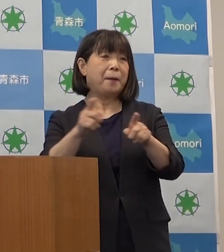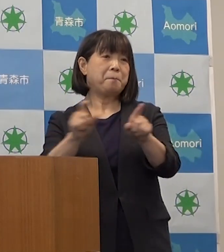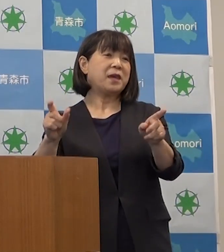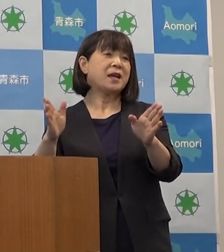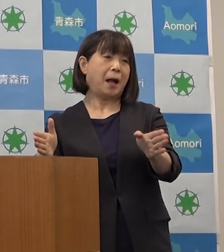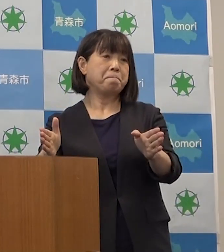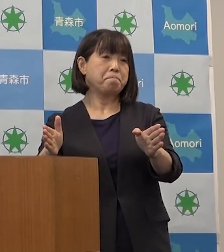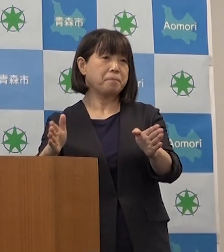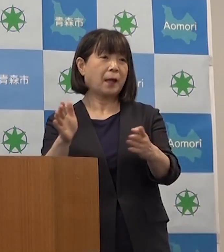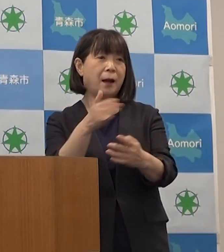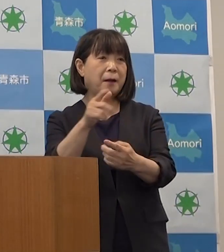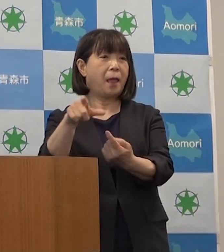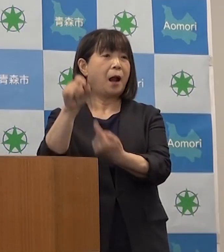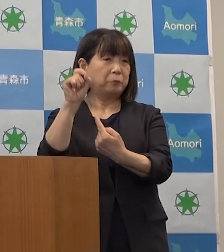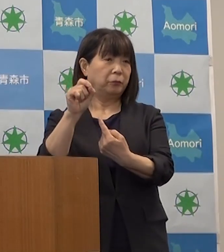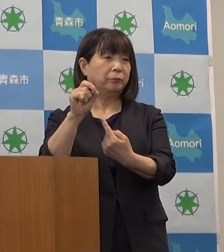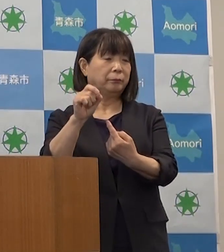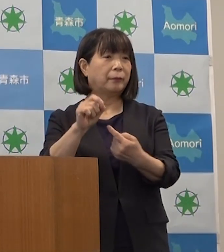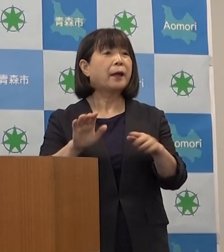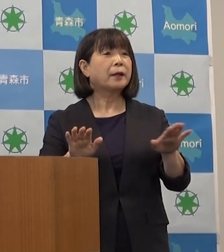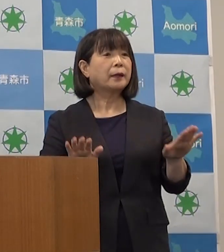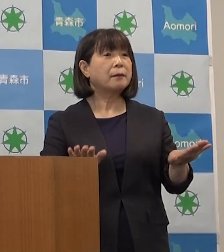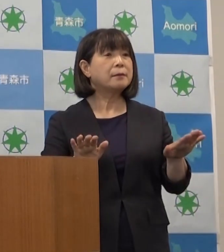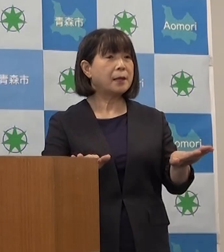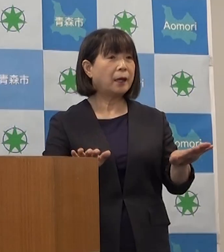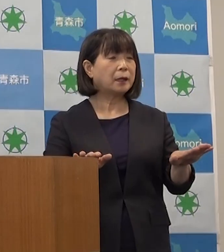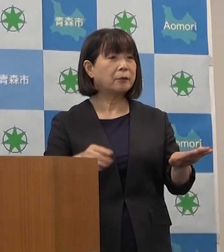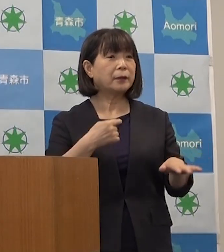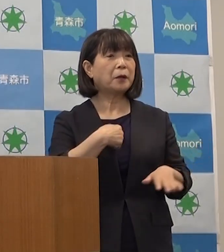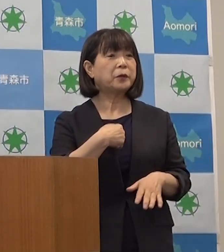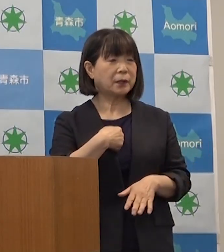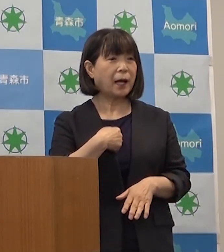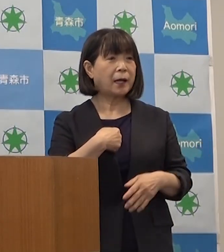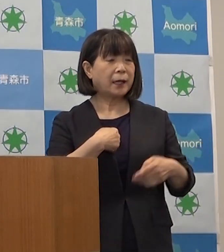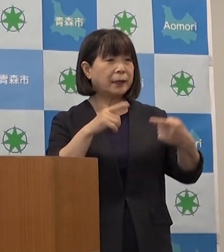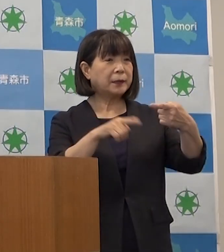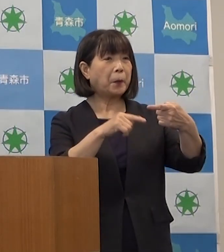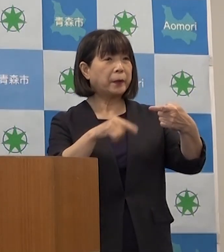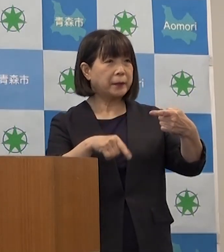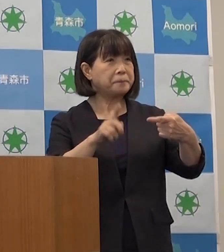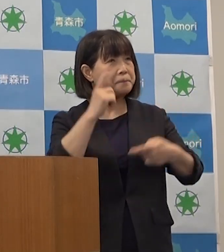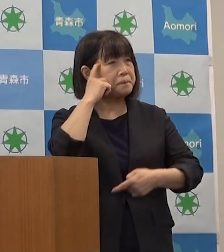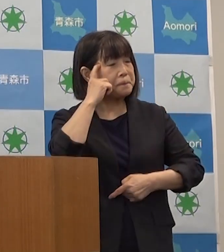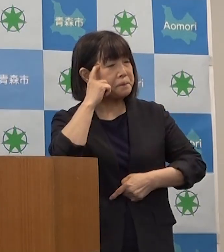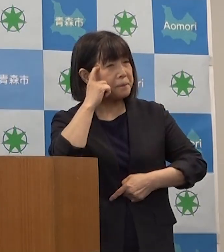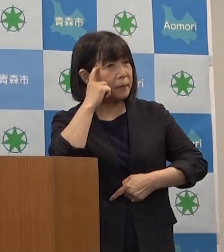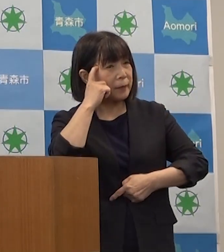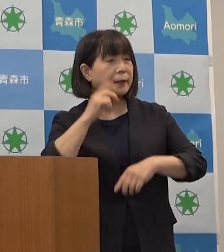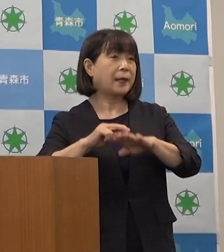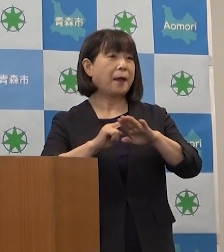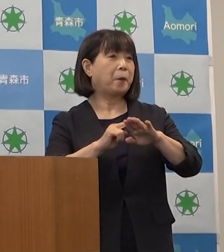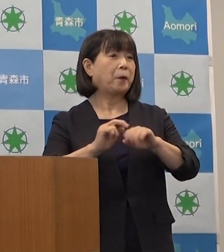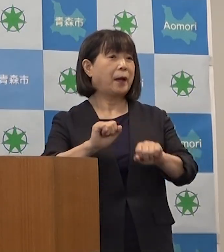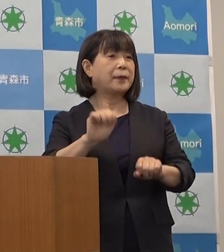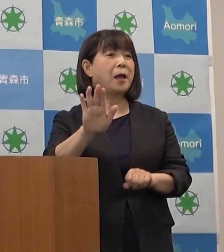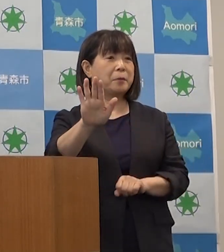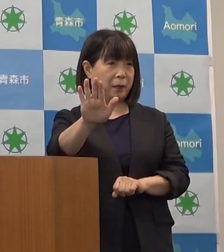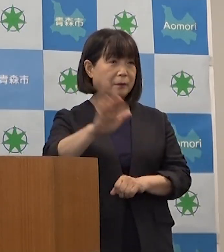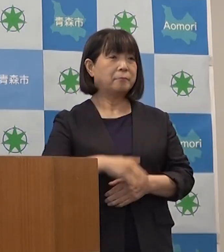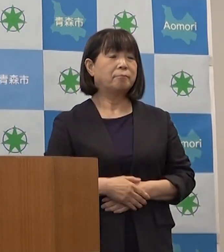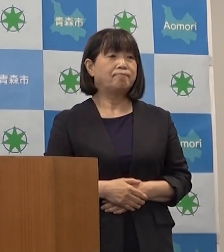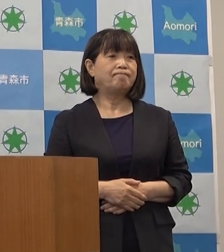りまして、現在私が一人で、その対応をしているところでございま